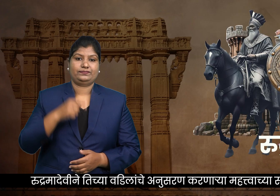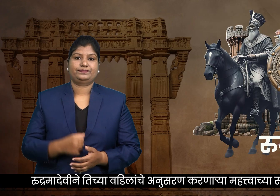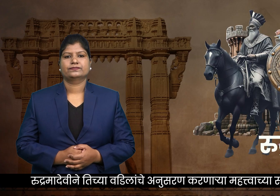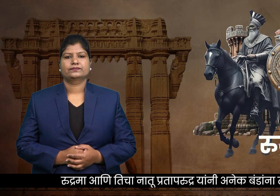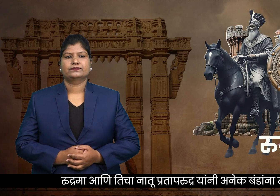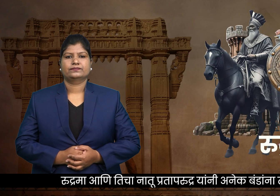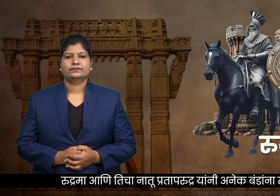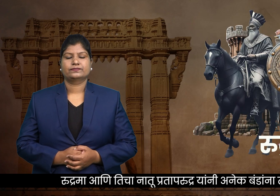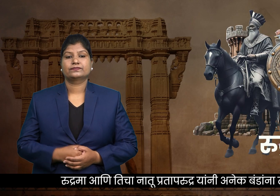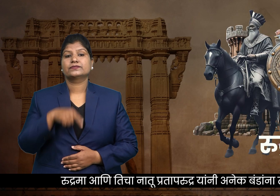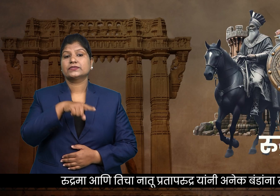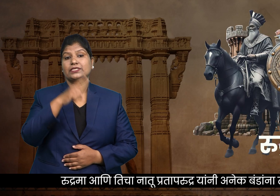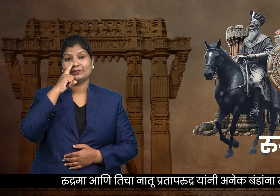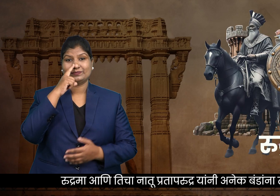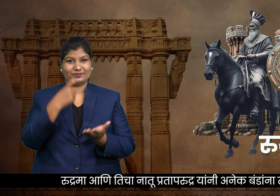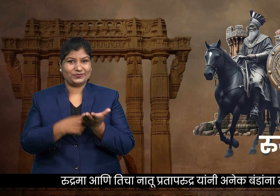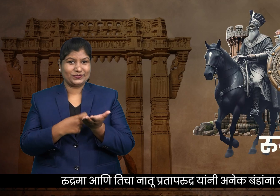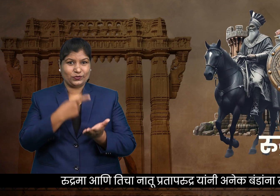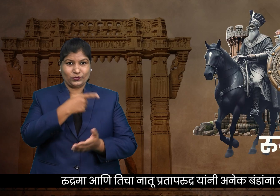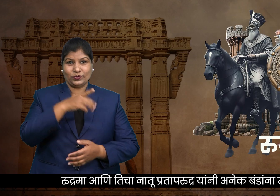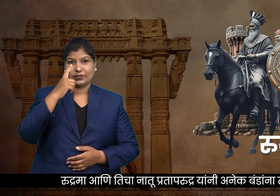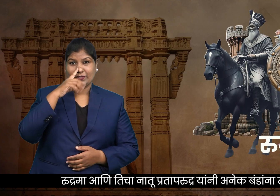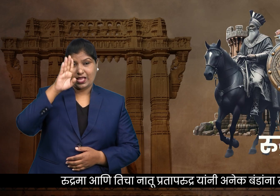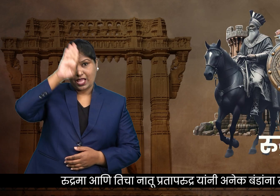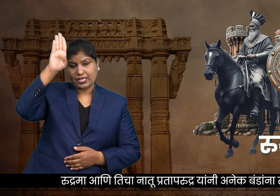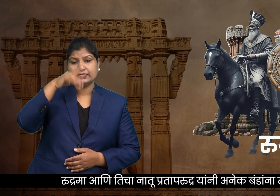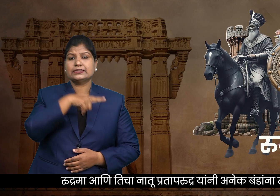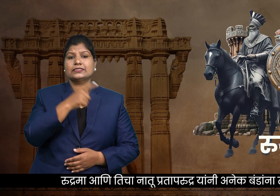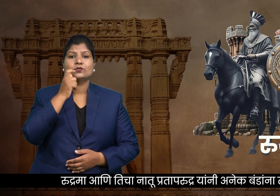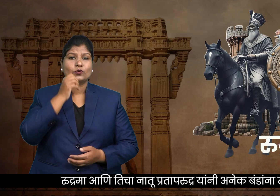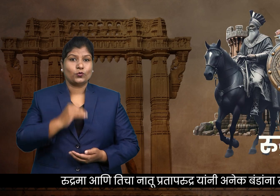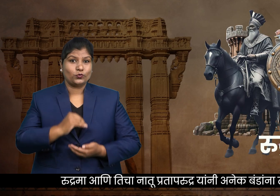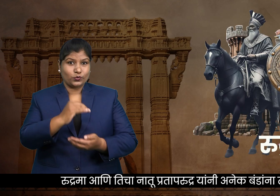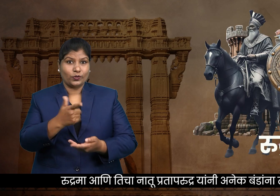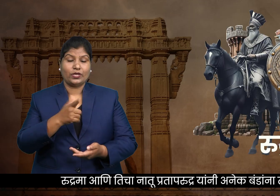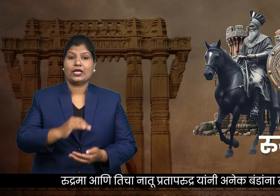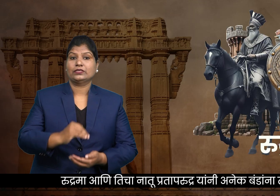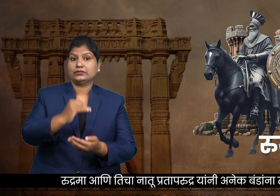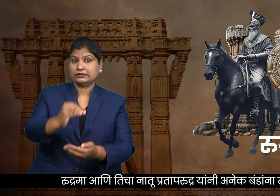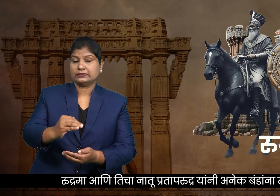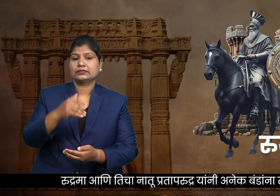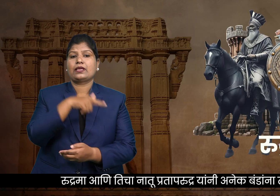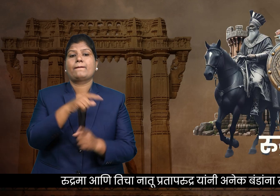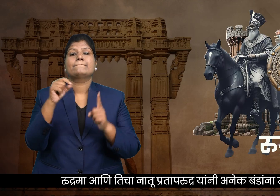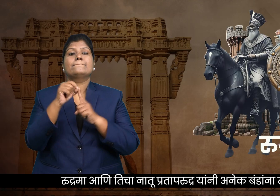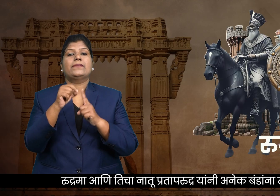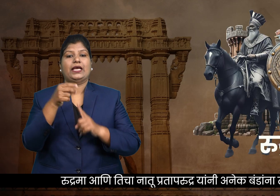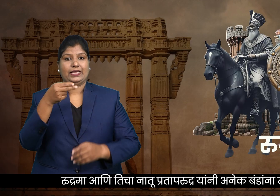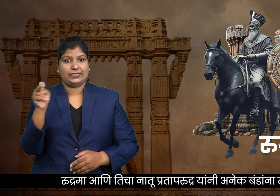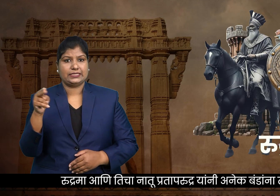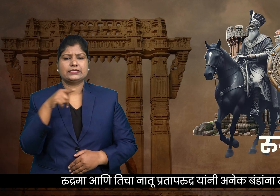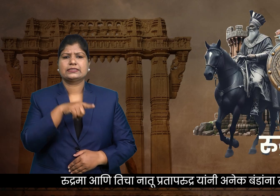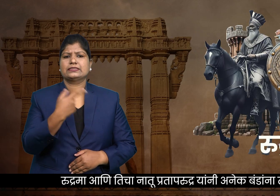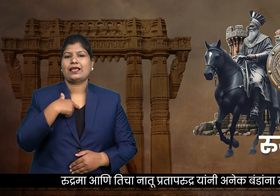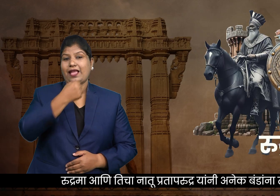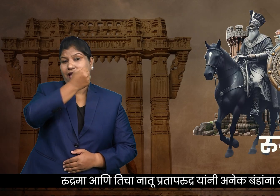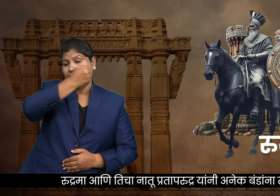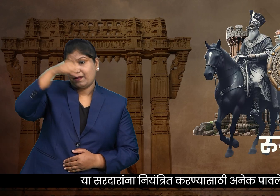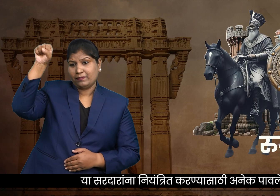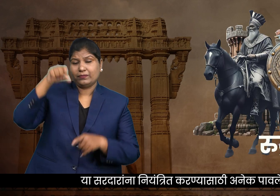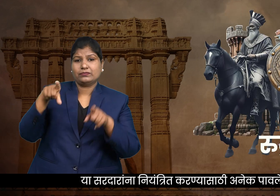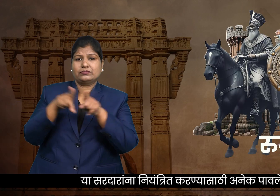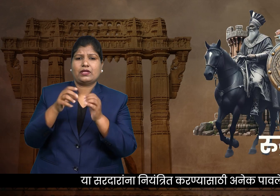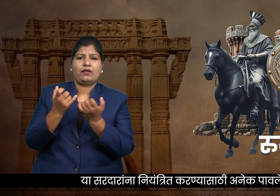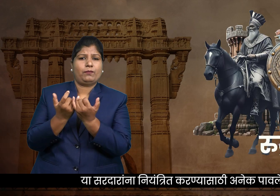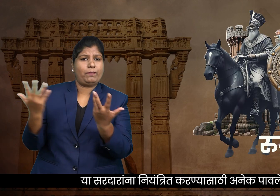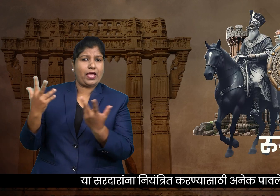केले. रुद्रमा आणि तिचा नातू प्रतापरुद्र यांनी अनेक बंडांना तोड दिले आणि